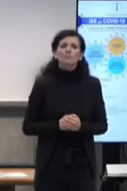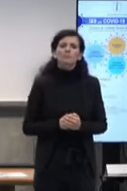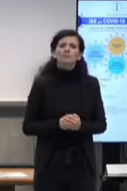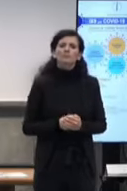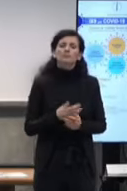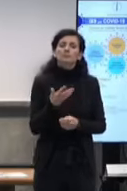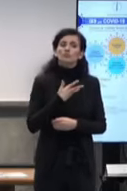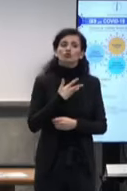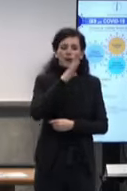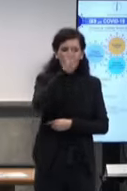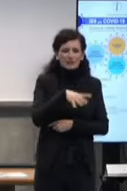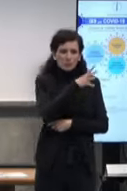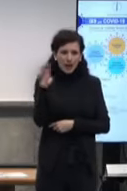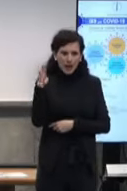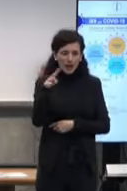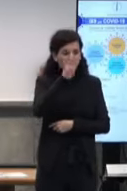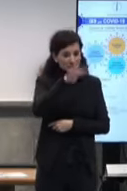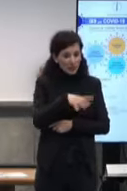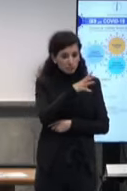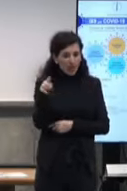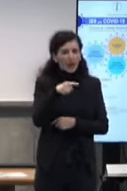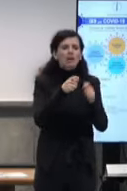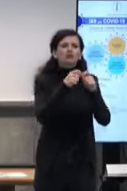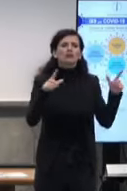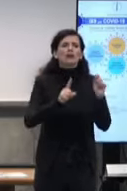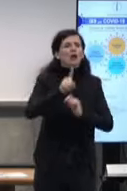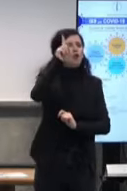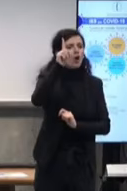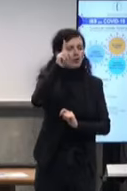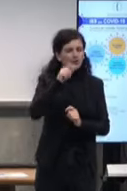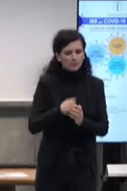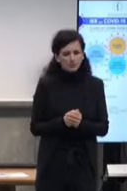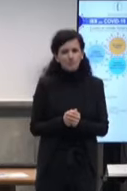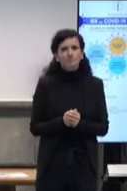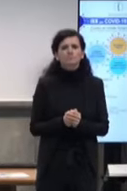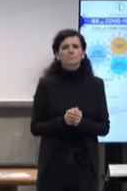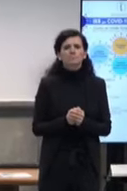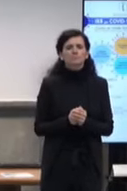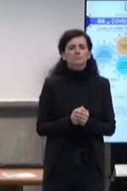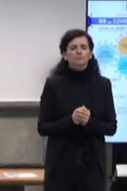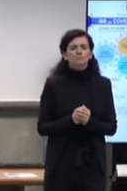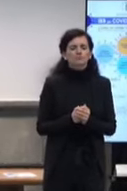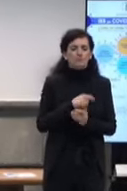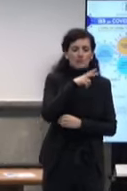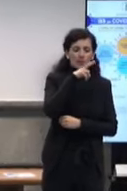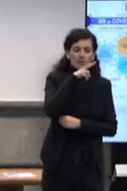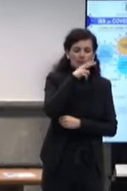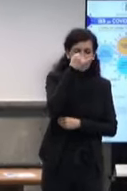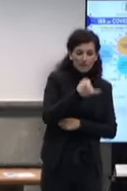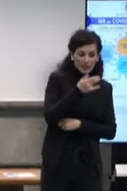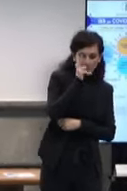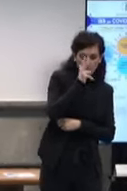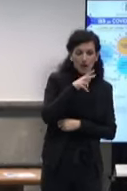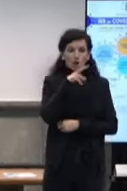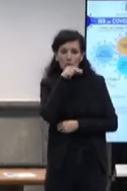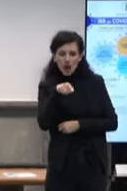una che riguarda le città del nord e nelle città del nord chiaramente a marzo tra fine febbraio e marzo c'è un